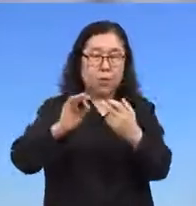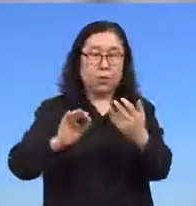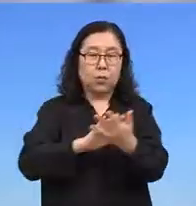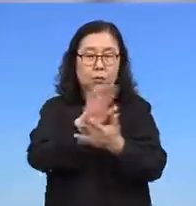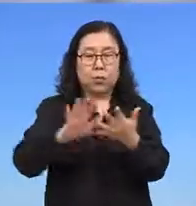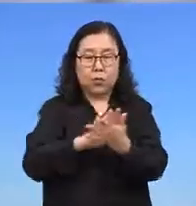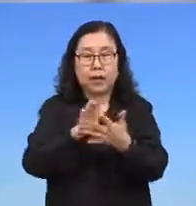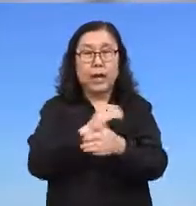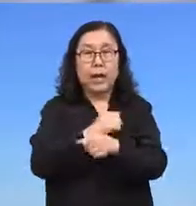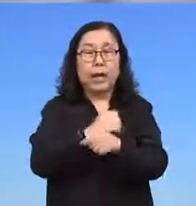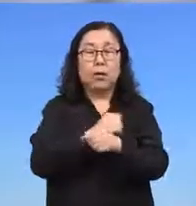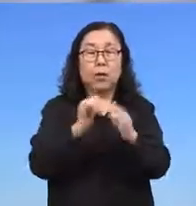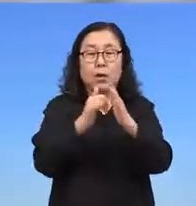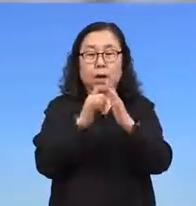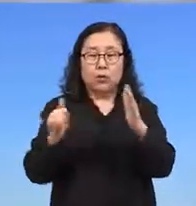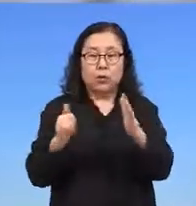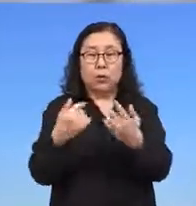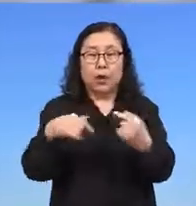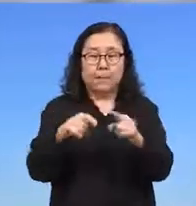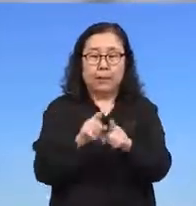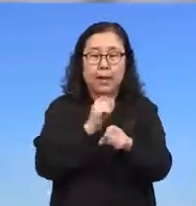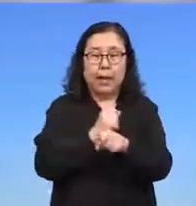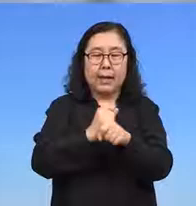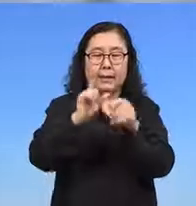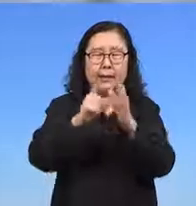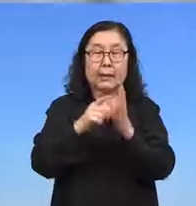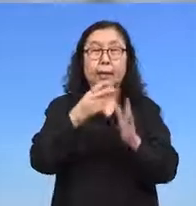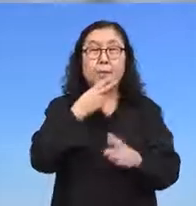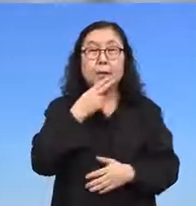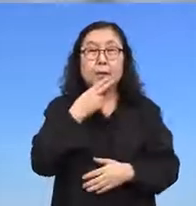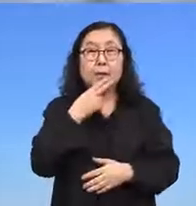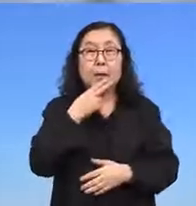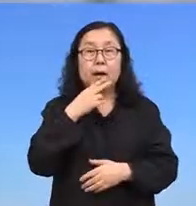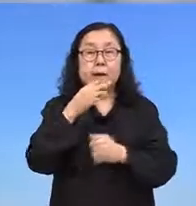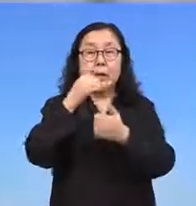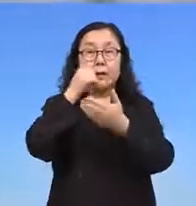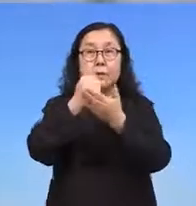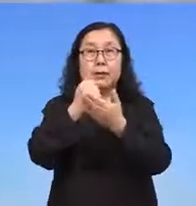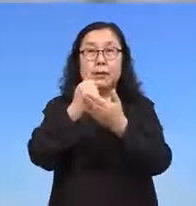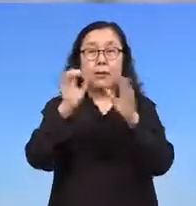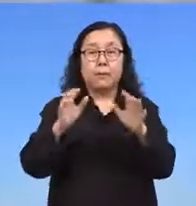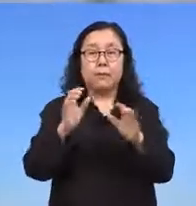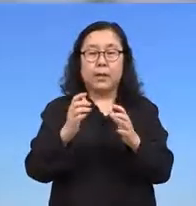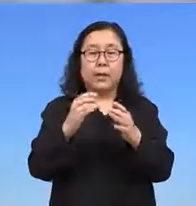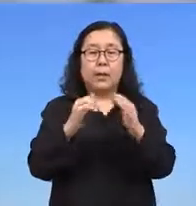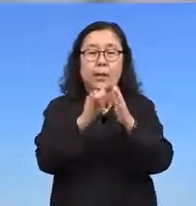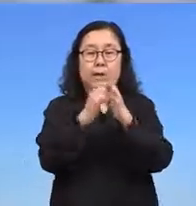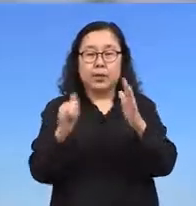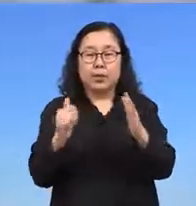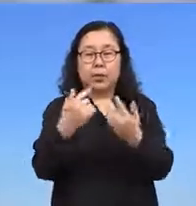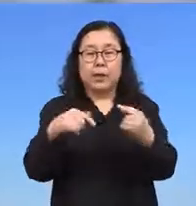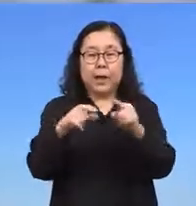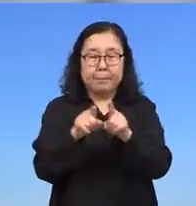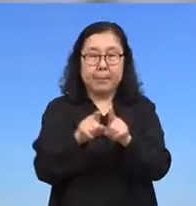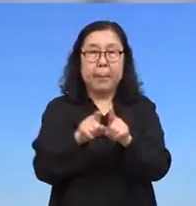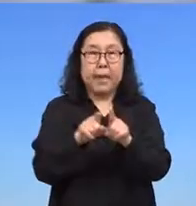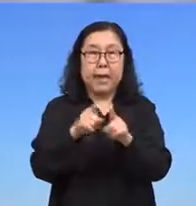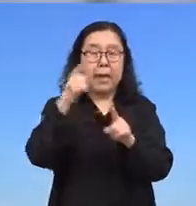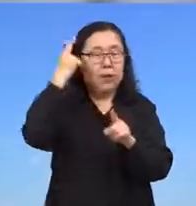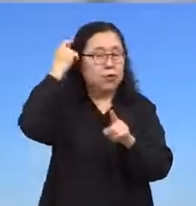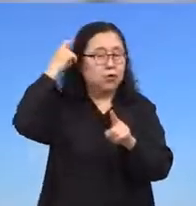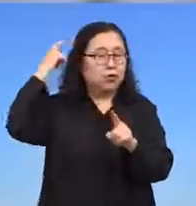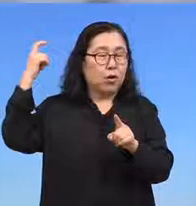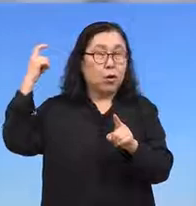놀고 가족이랑 뭐 지낼 기회가 없었는데, 하나님께서 특단의 조치를 취해서 이번에는 가족들과